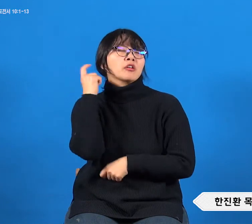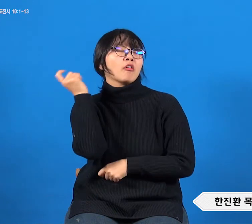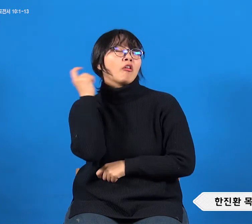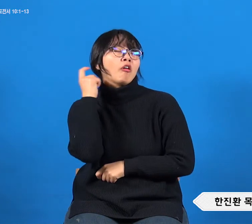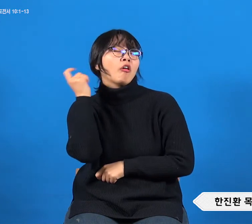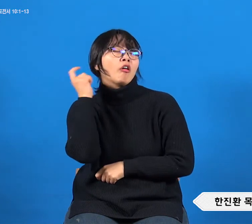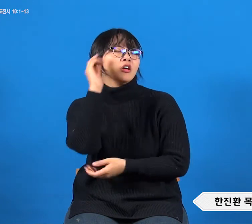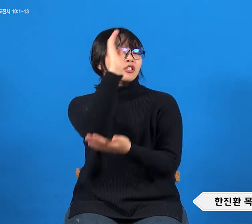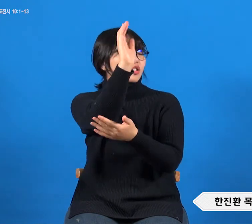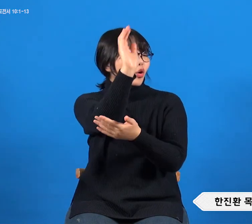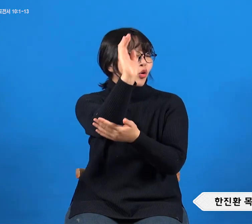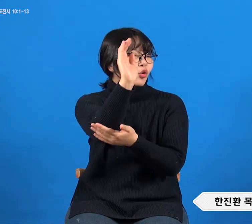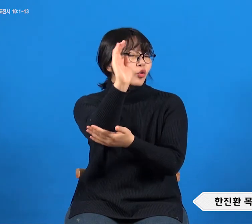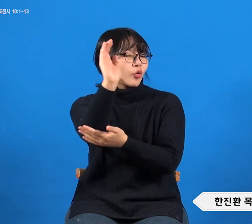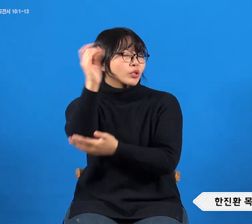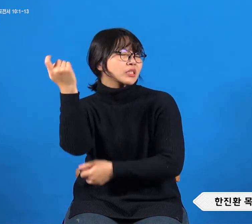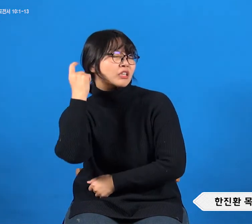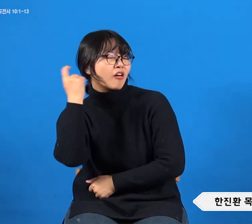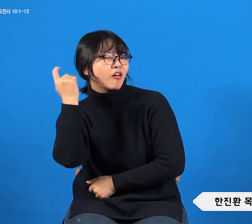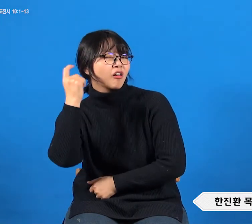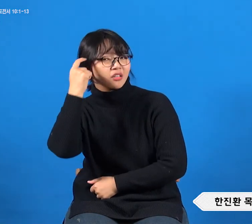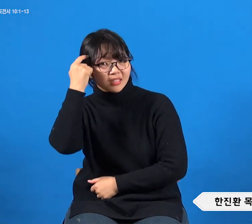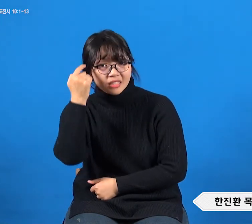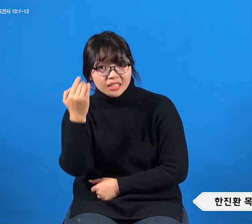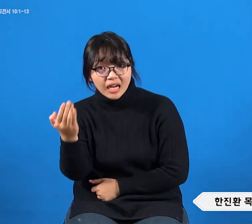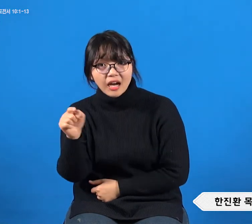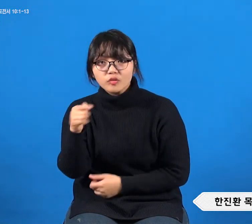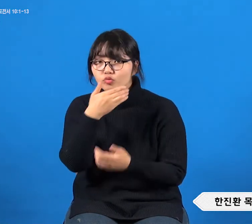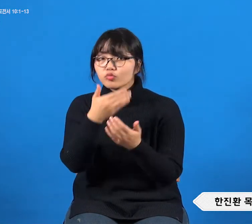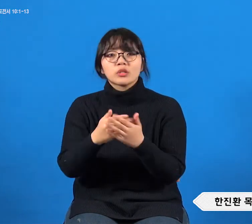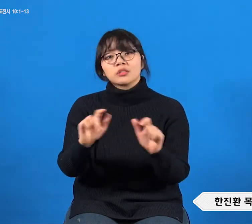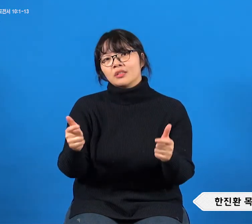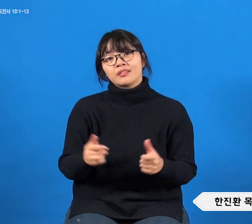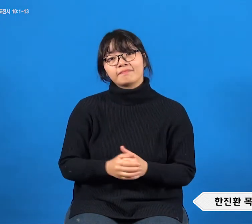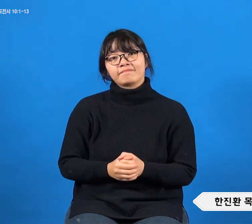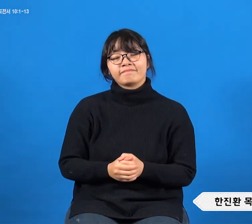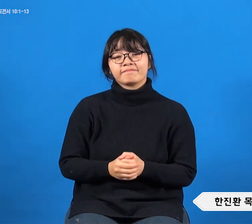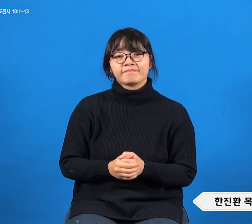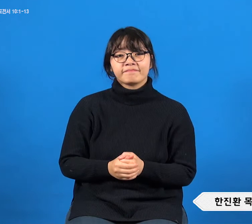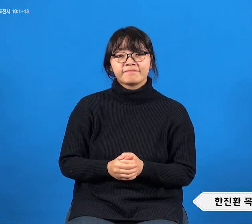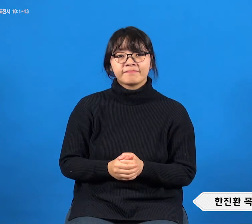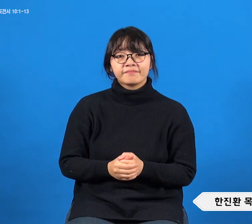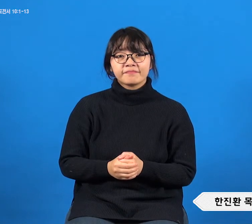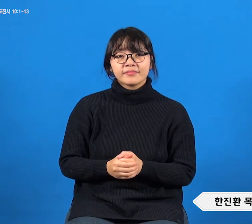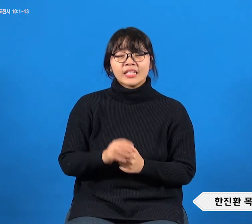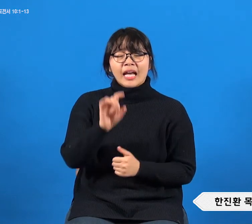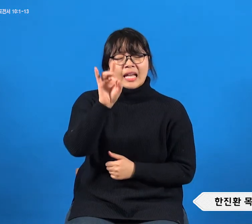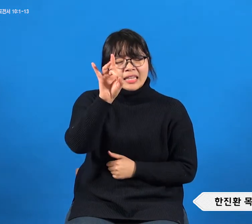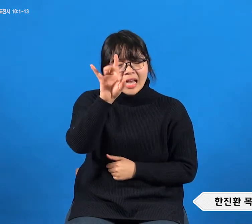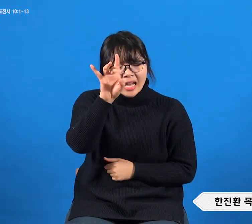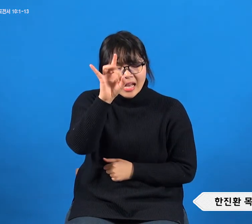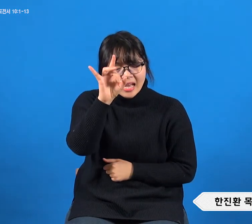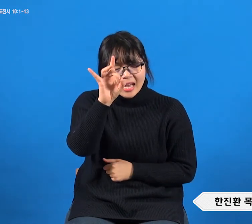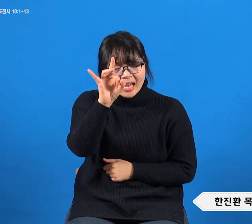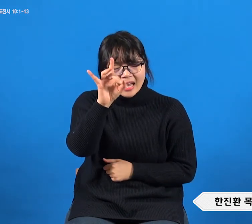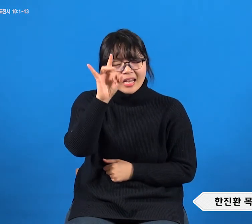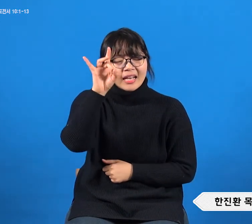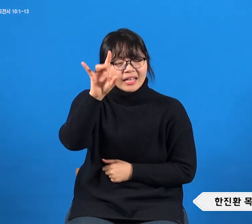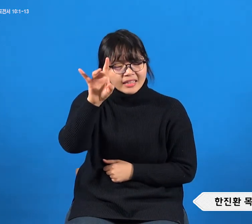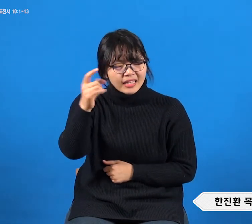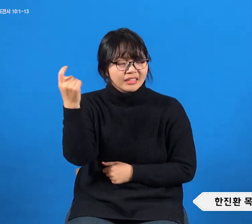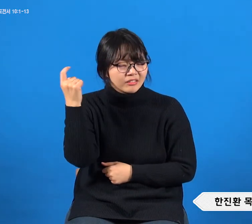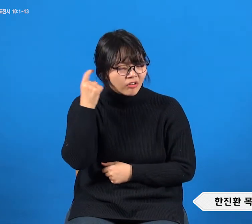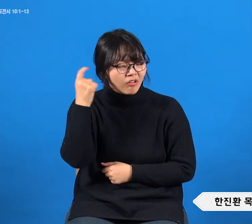들었느냐, 설교, 얼마나 좋은 설교를 많이 들었느냐, 그것이 중요하지 않습니다. 한 말씀, 한